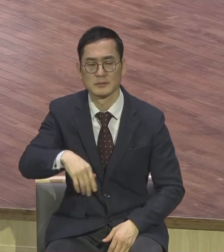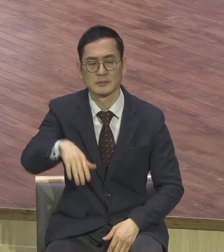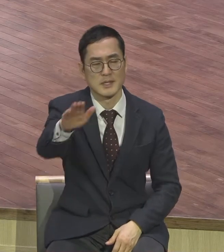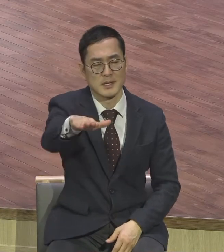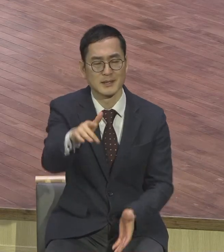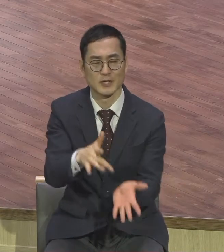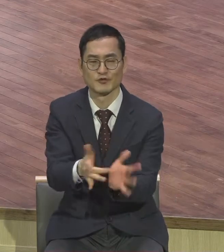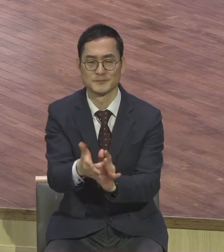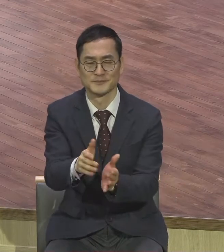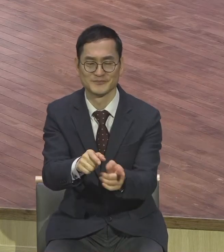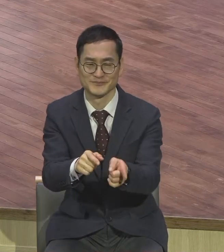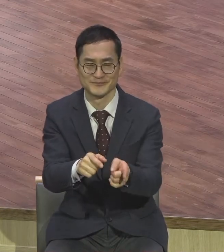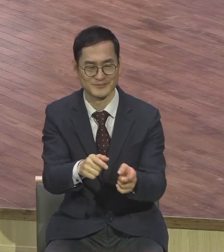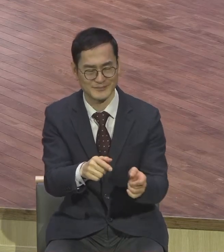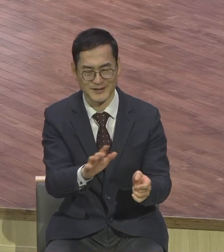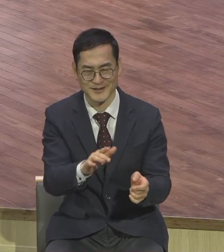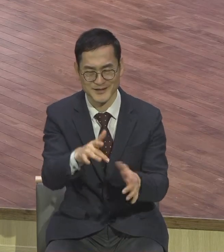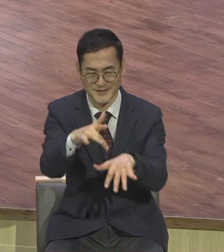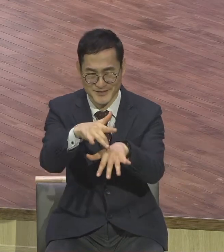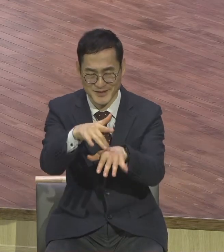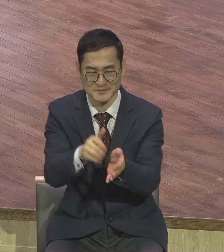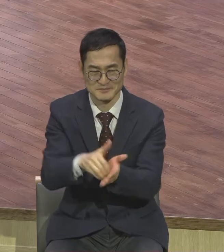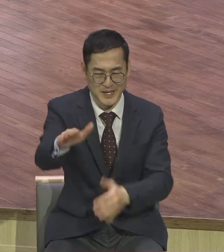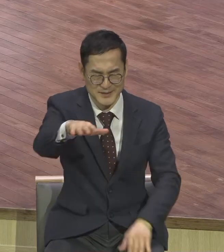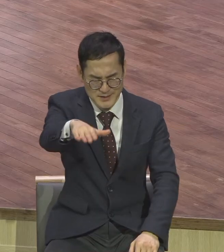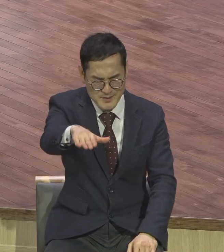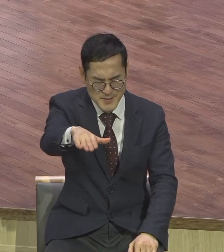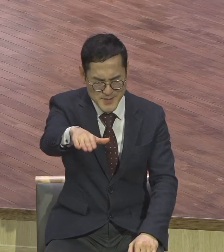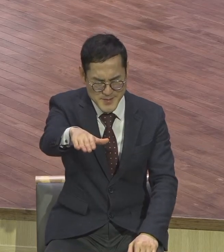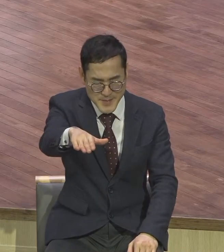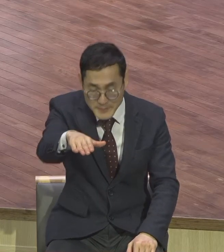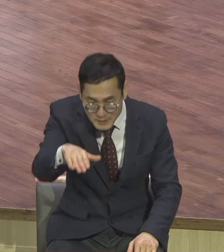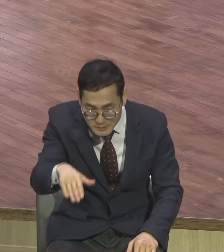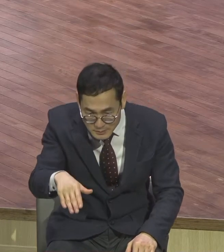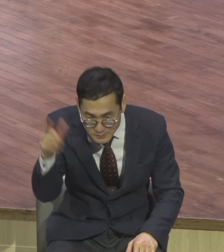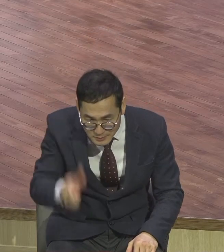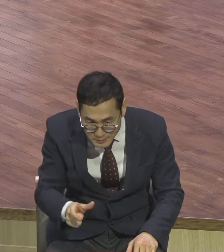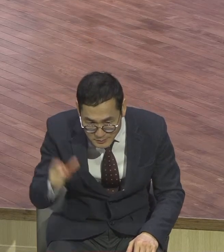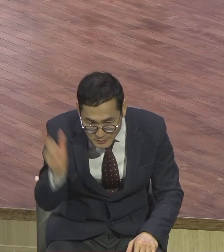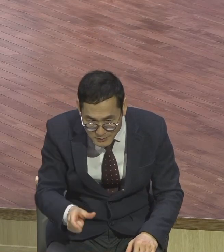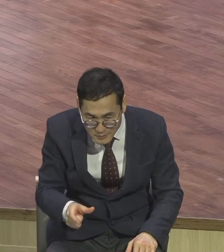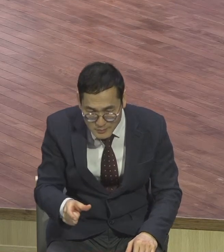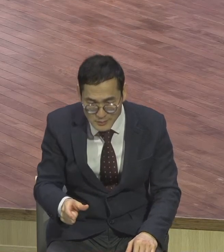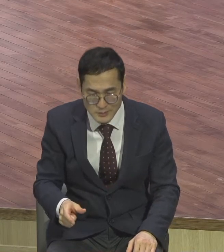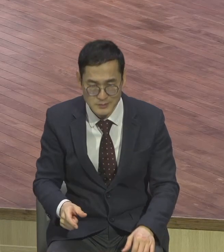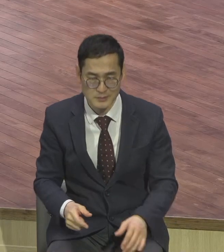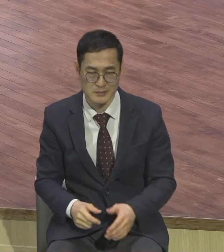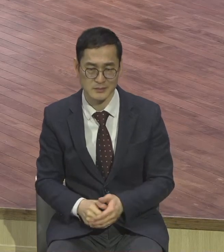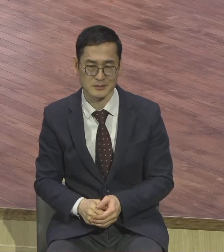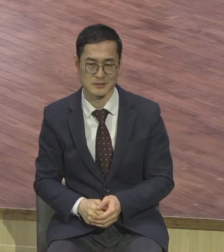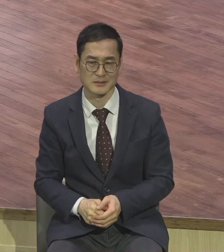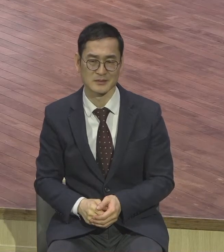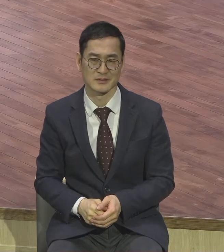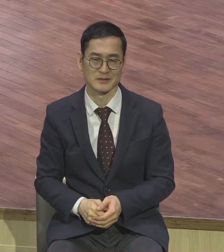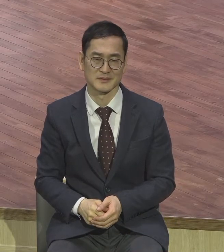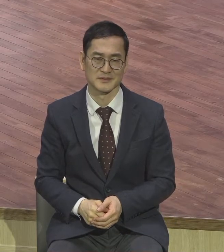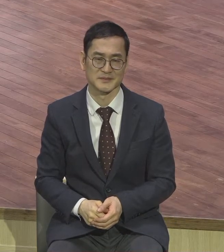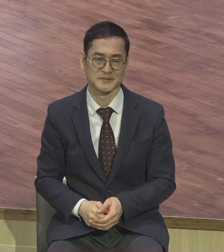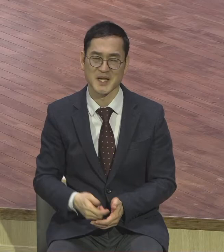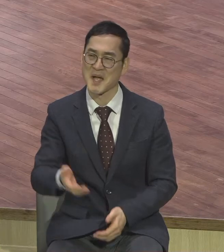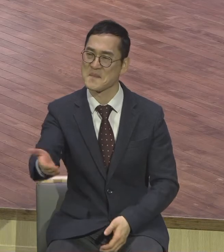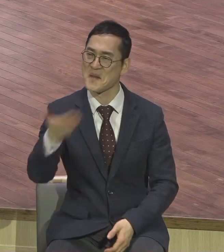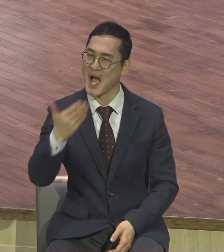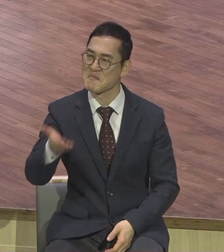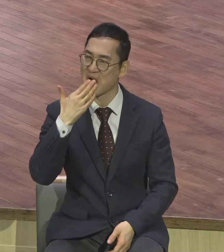믿음이 믿음이 믿음이 아니라 과거의 경험 이거로 행한 것입니다. 그러니까 실패할 수 밖에 없지요. 과거의